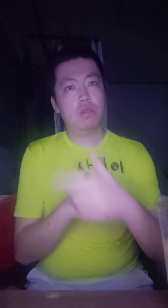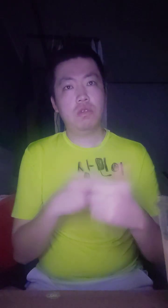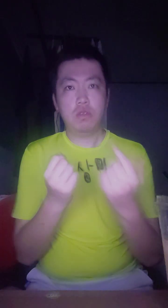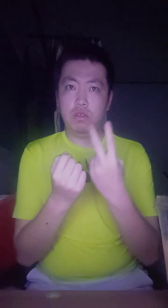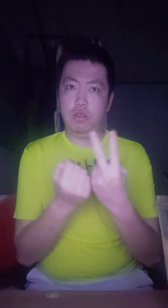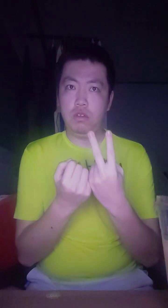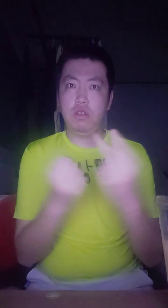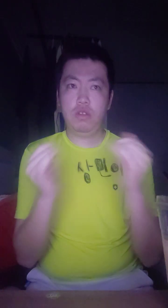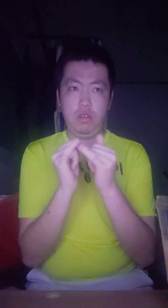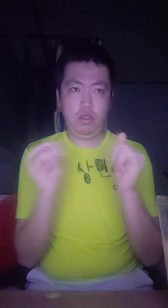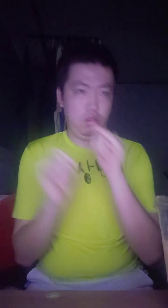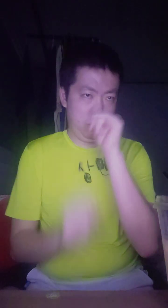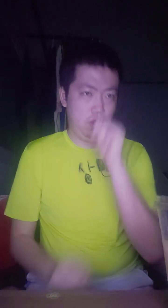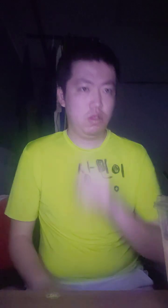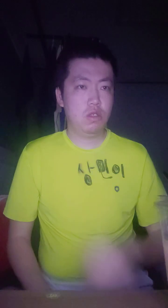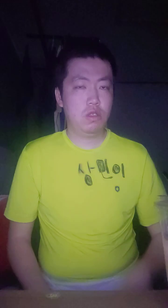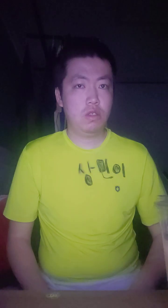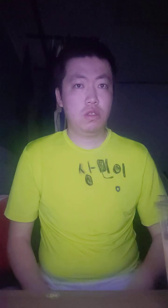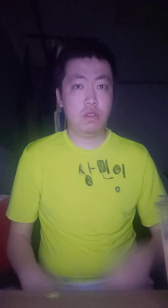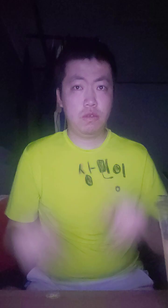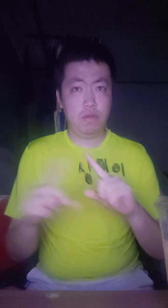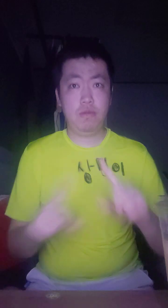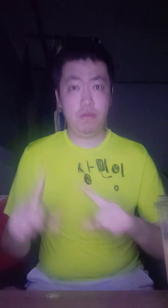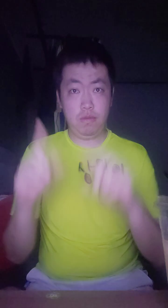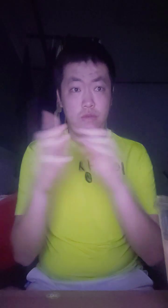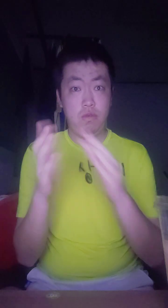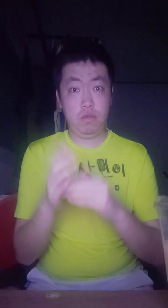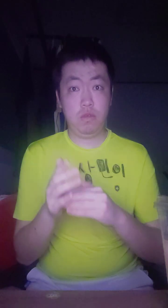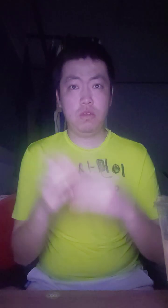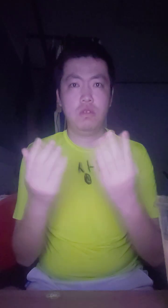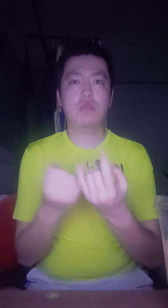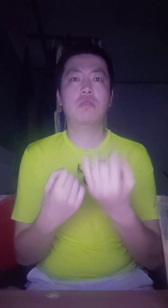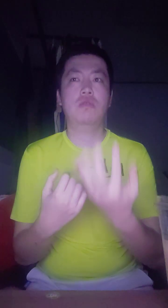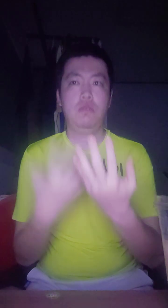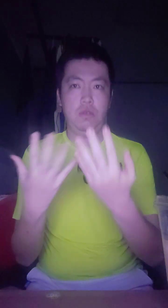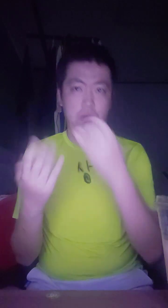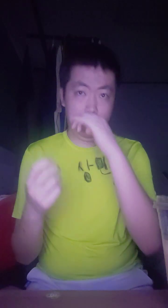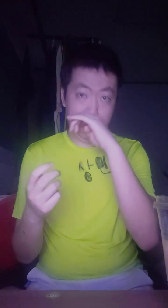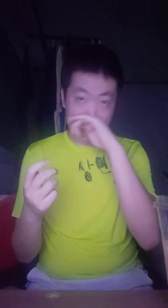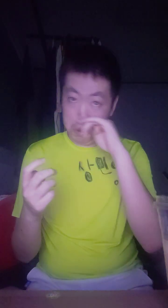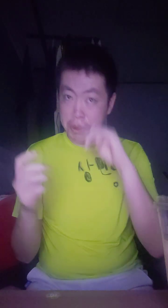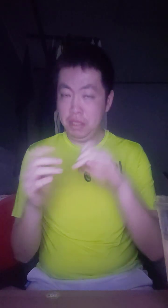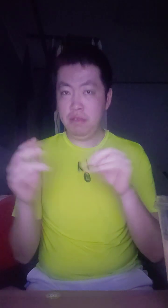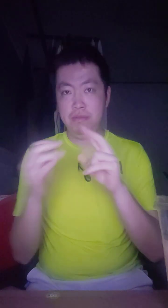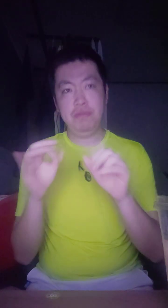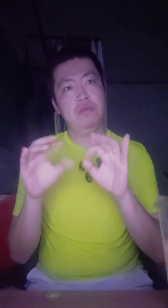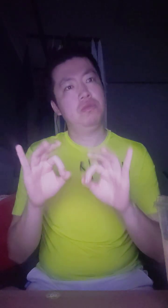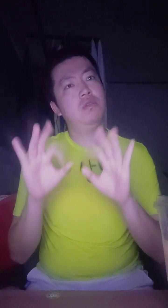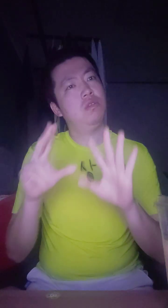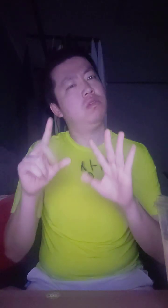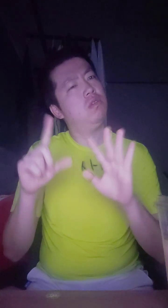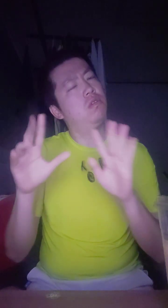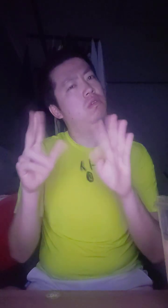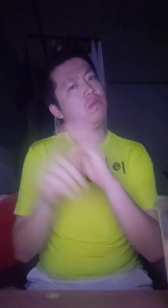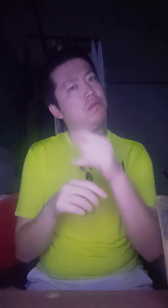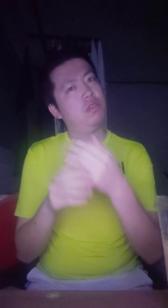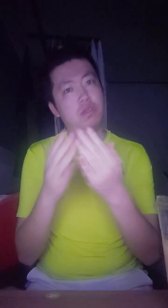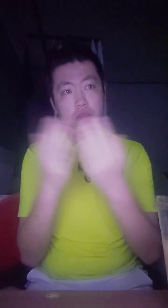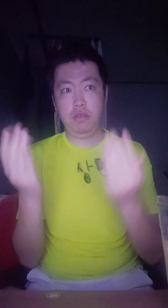2시간 가까이 이어졌는데 피해를 입은 가구는 15만 5천여 세대로 2017년 수도권 20만여 세대